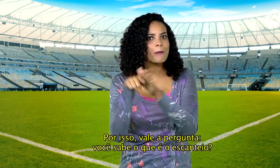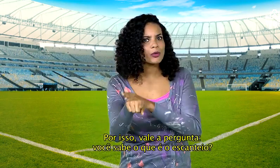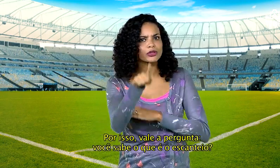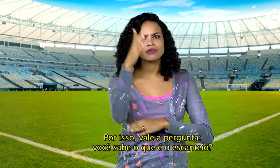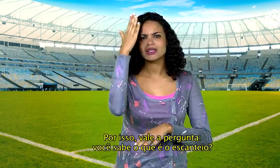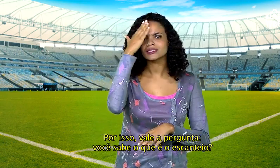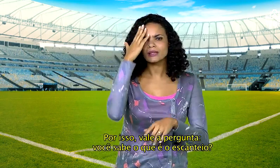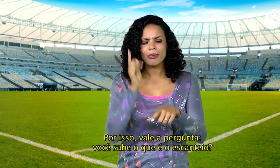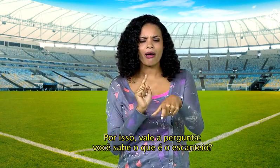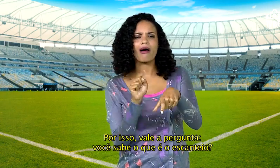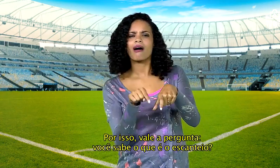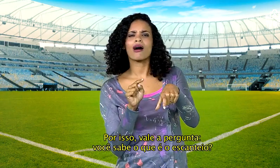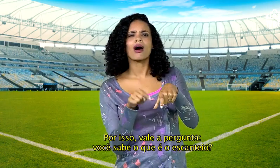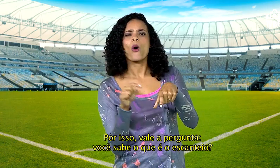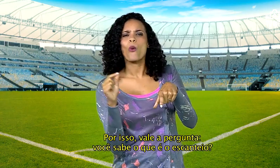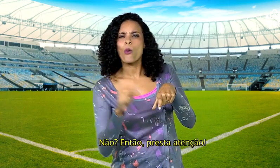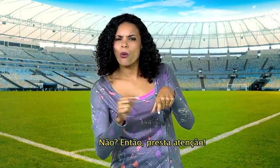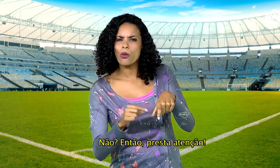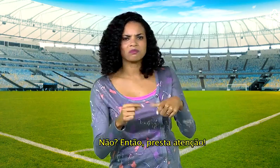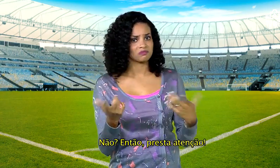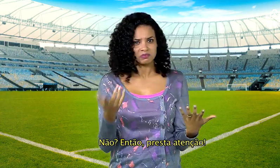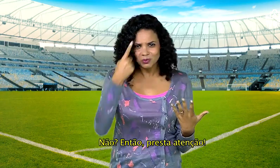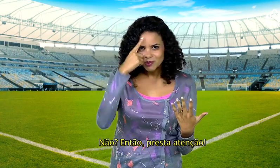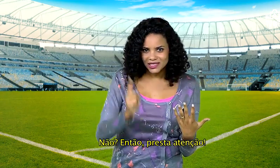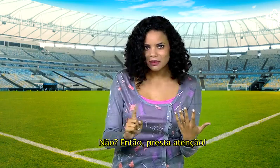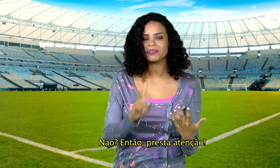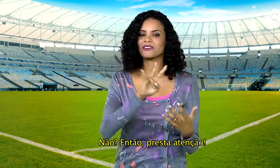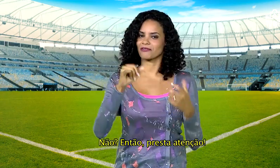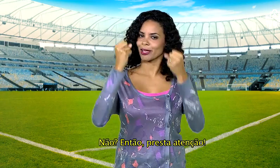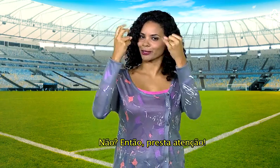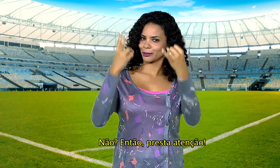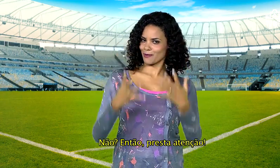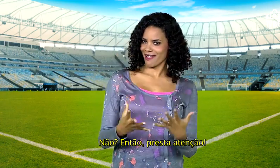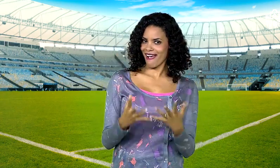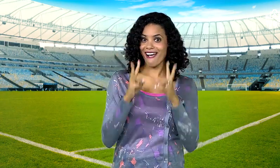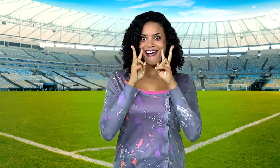pergunta. Você sabe o que é escanteio? Não? Então presta atenção.